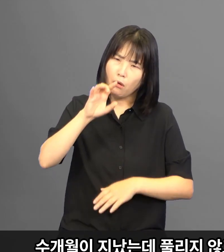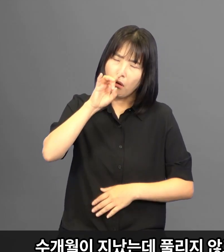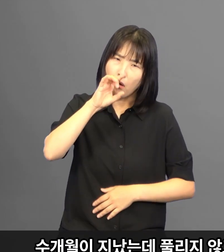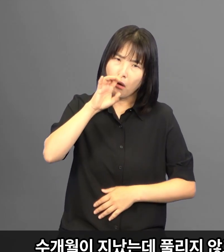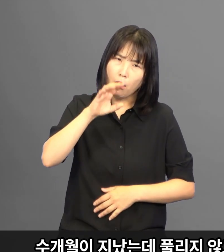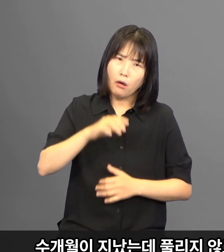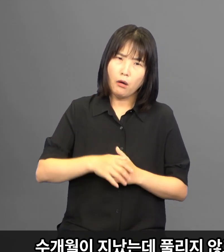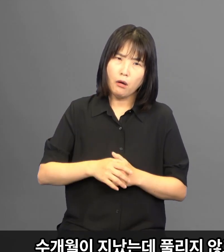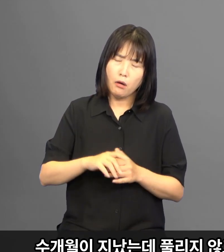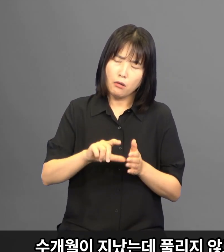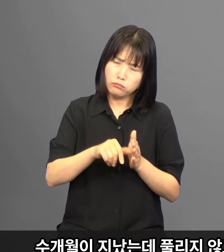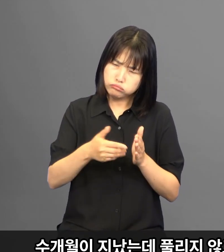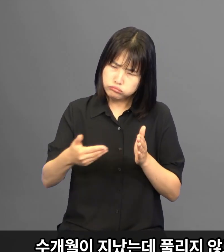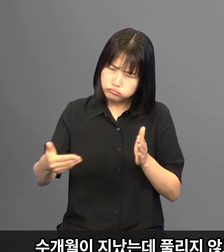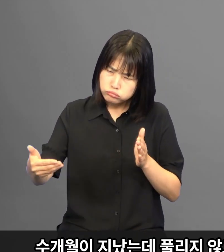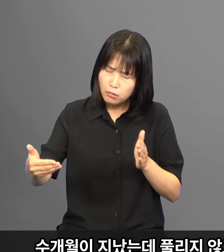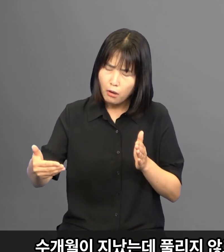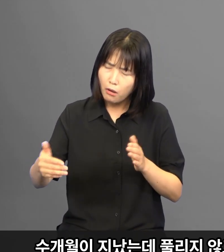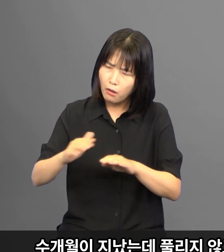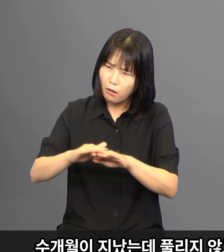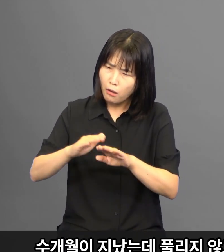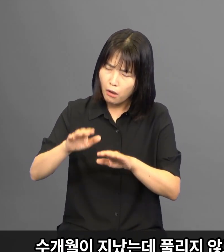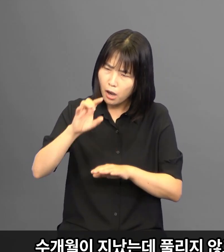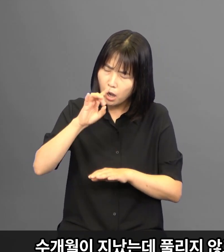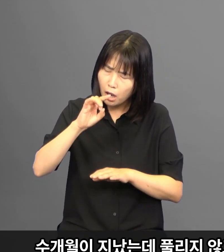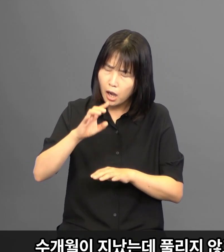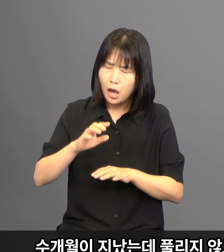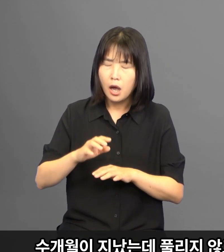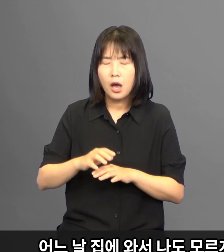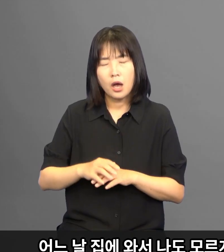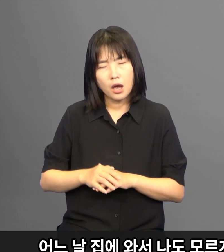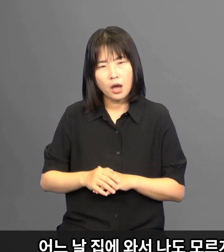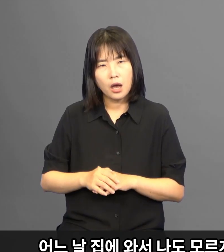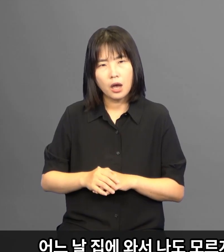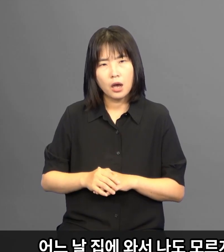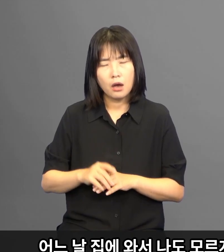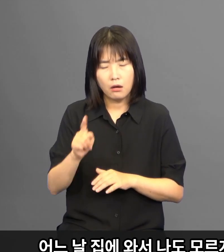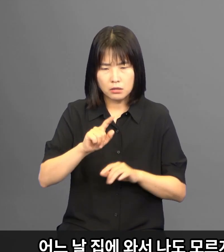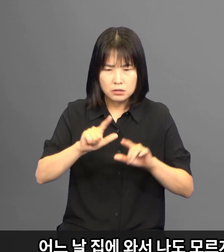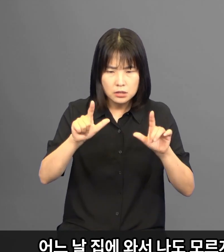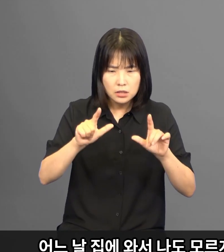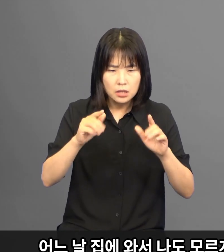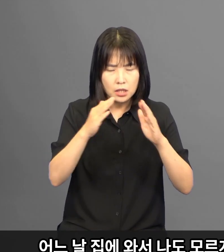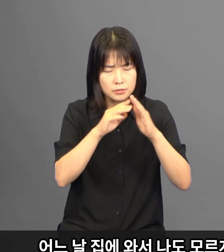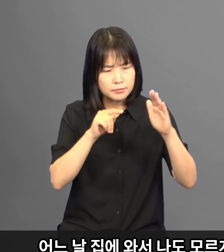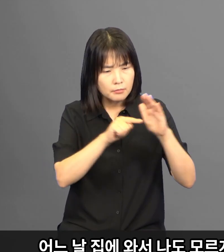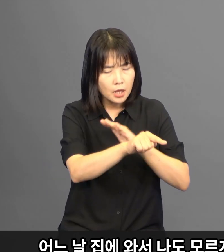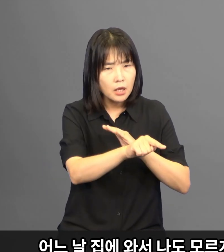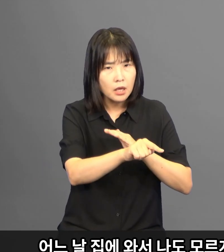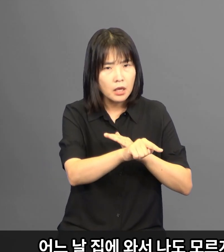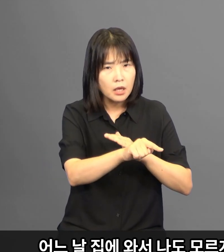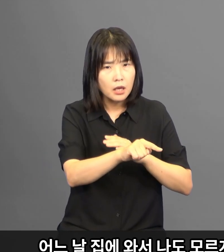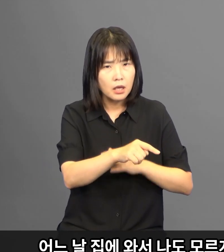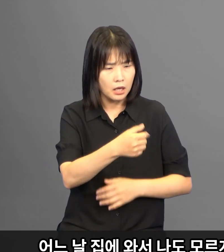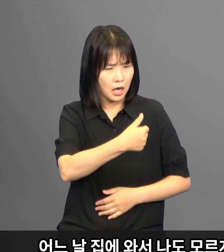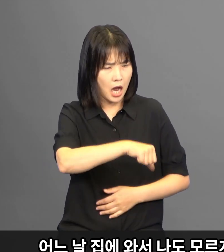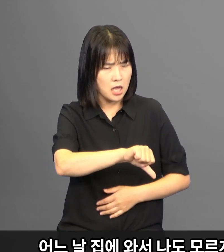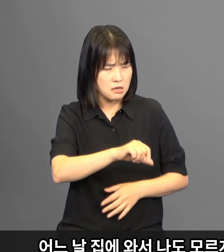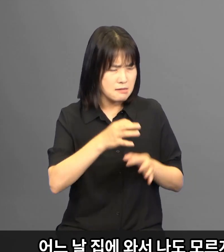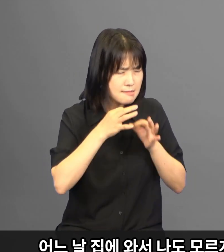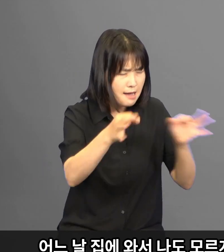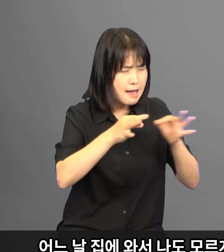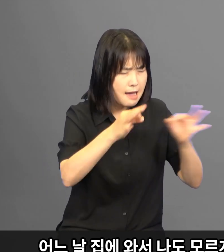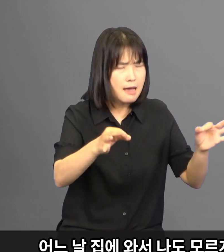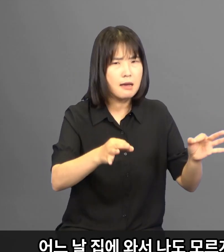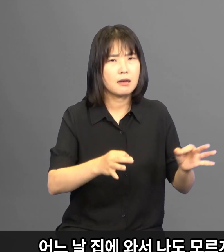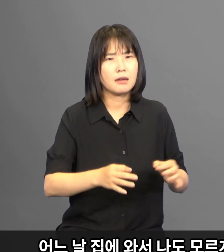수개월이 지났는데도 풀리지 않고 데드라인은 다가오는데 안 되니까 어느 날 집에 와서 나도 모르게 아들에게 소리를 치기